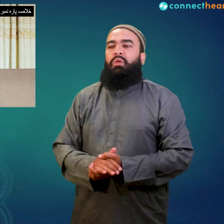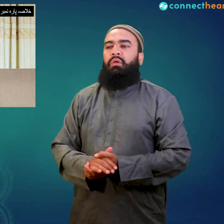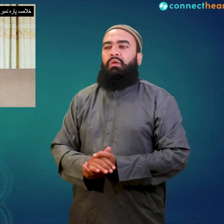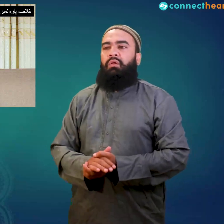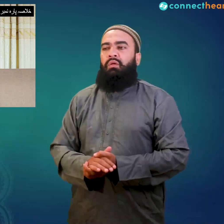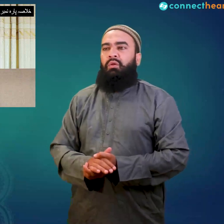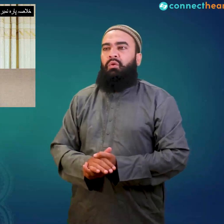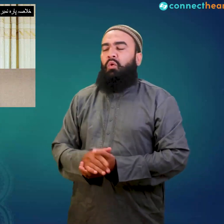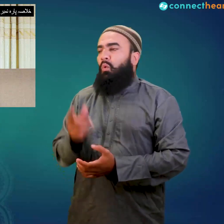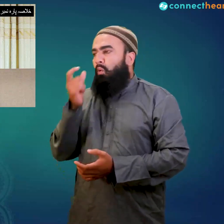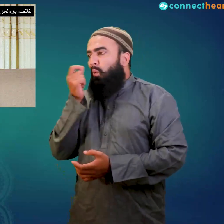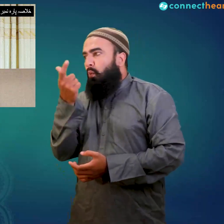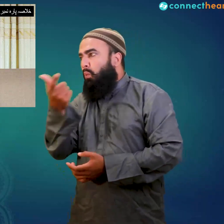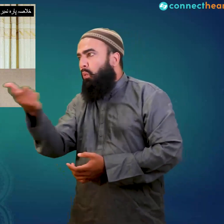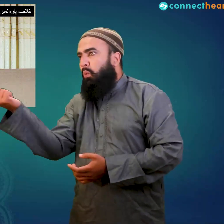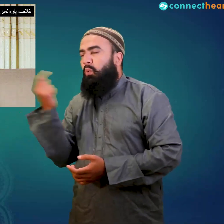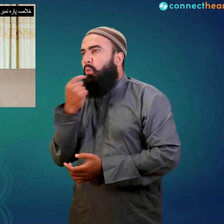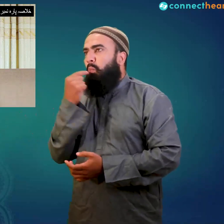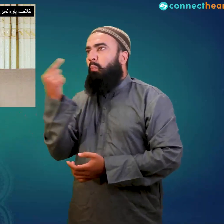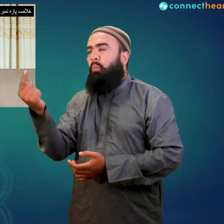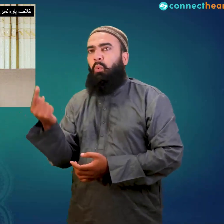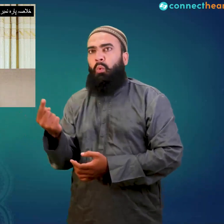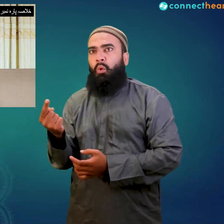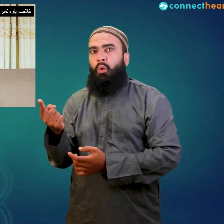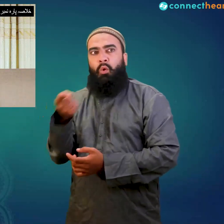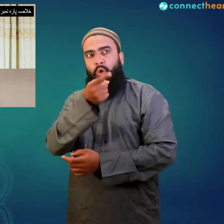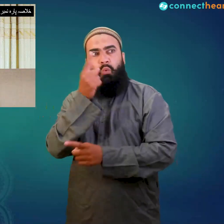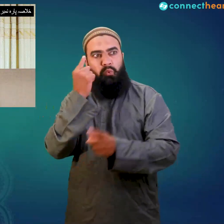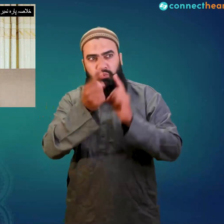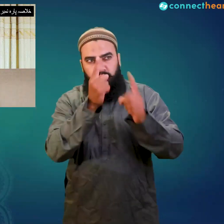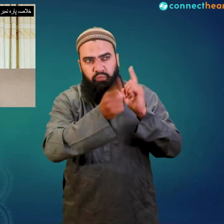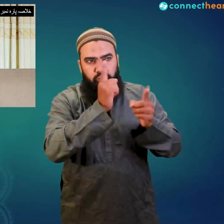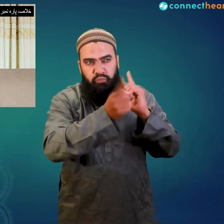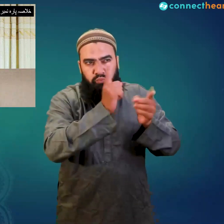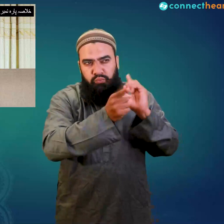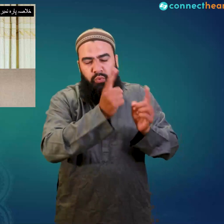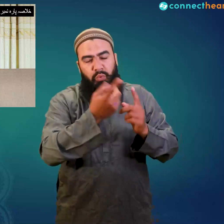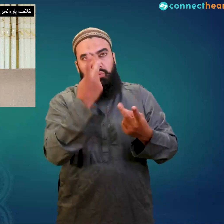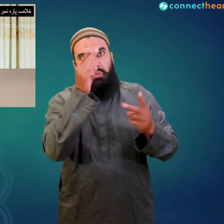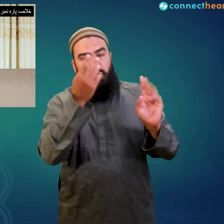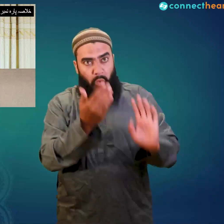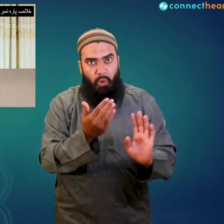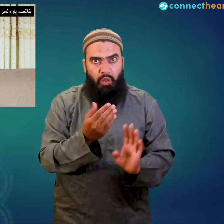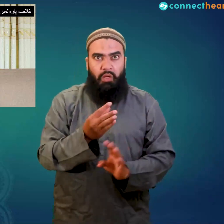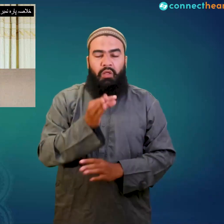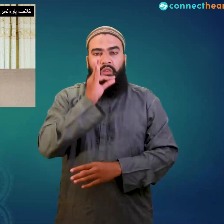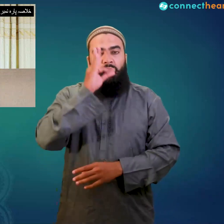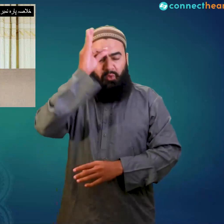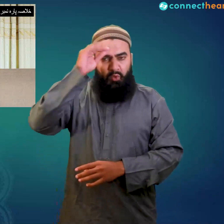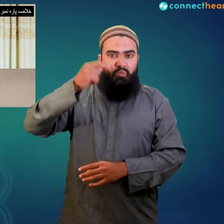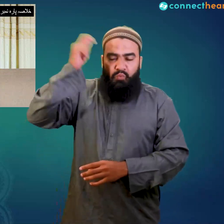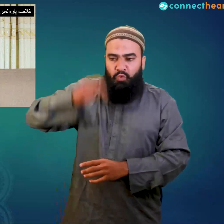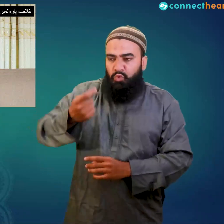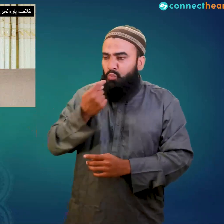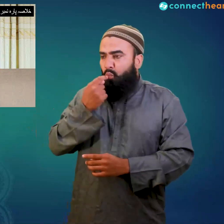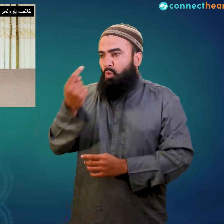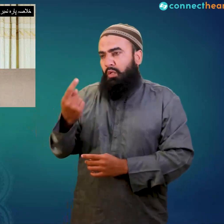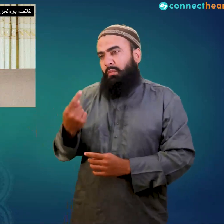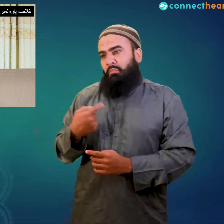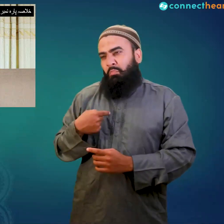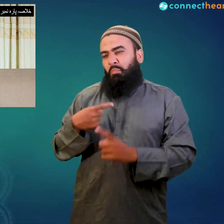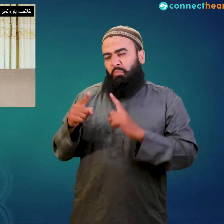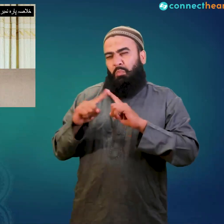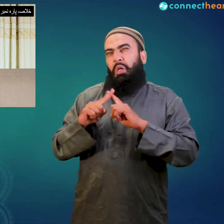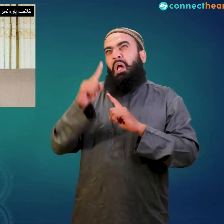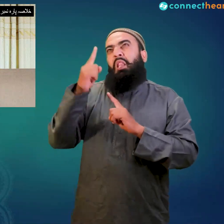ہوا، تو انہوں نے اسے نبوت و رسالت کے شان کے لحاظ سے اپنا گناہ قرار دے کر